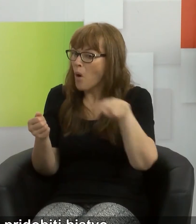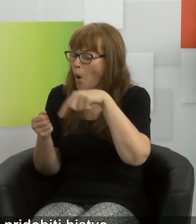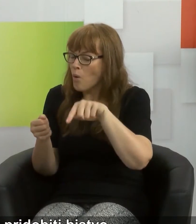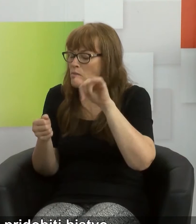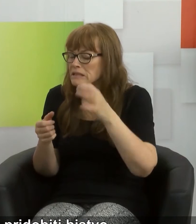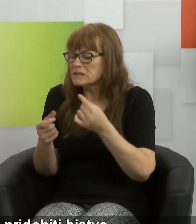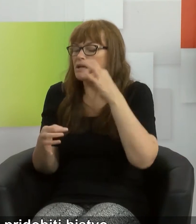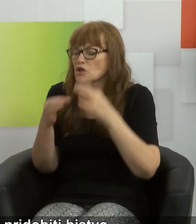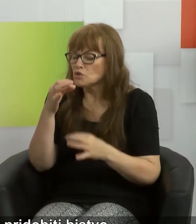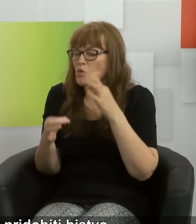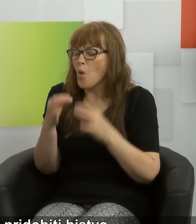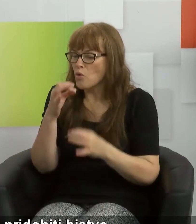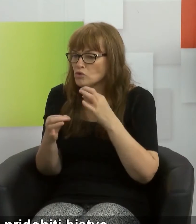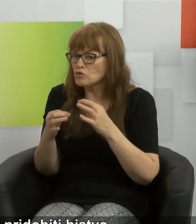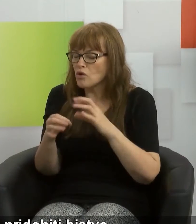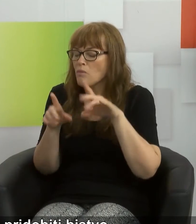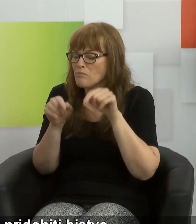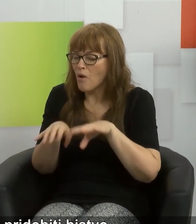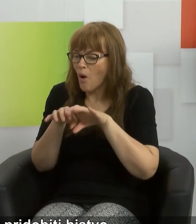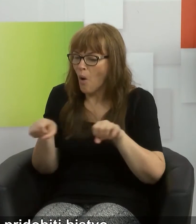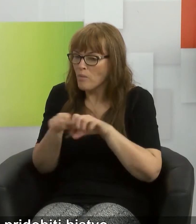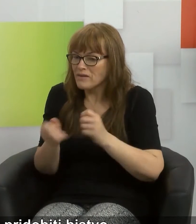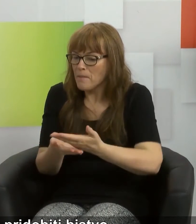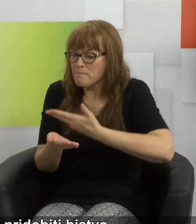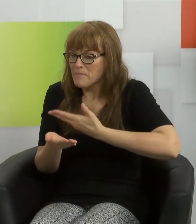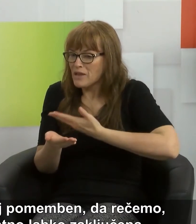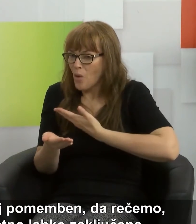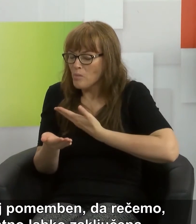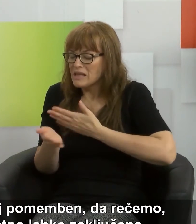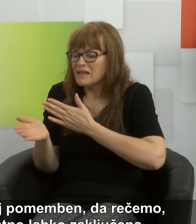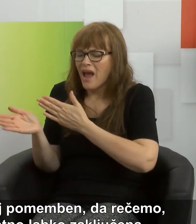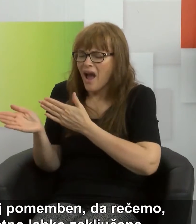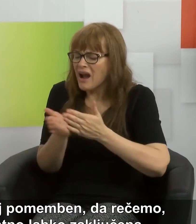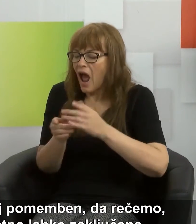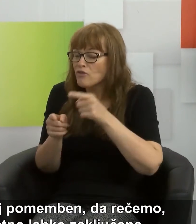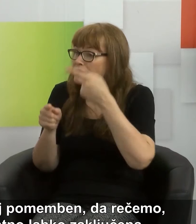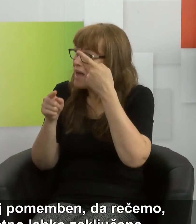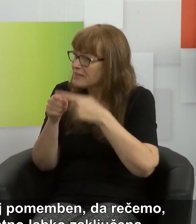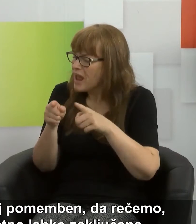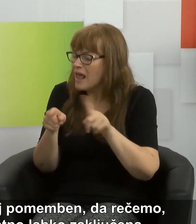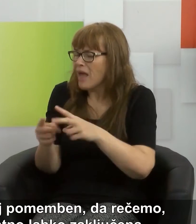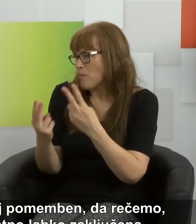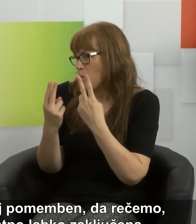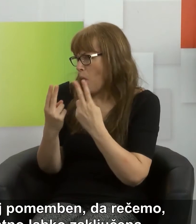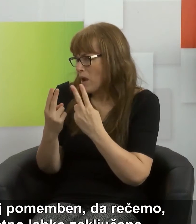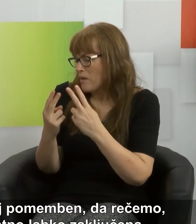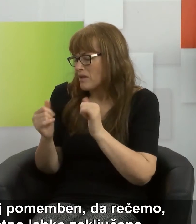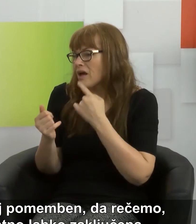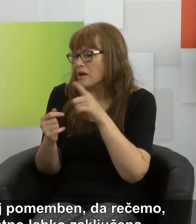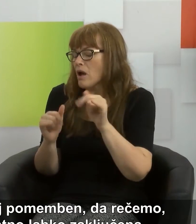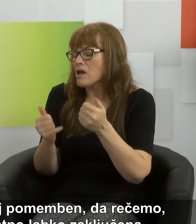z izkušnjo opraviti, pridobiti v bistvu ravno ta del, ki je najbolj pomemben, da rečemo,